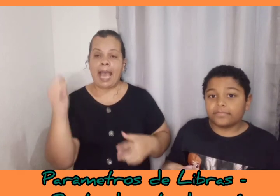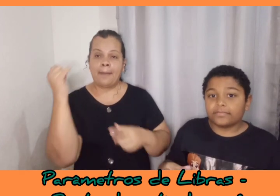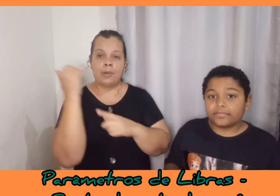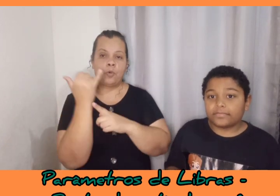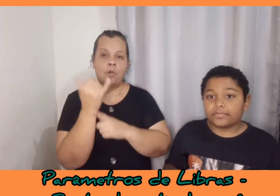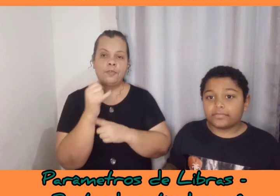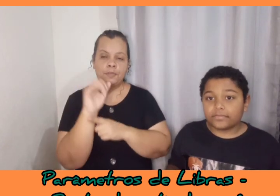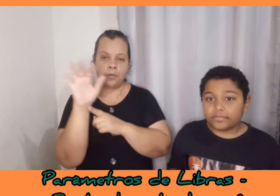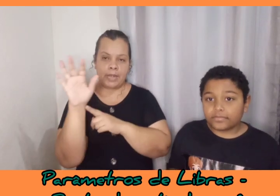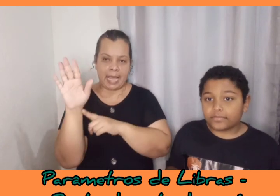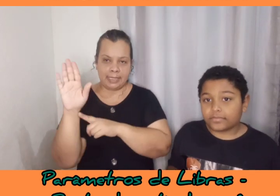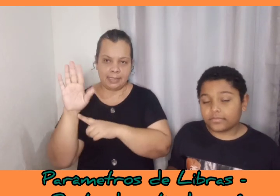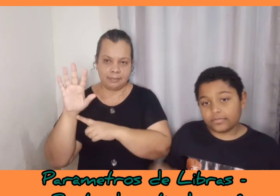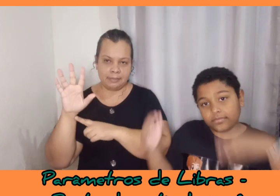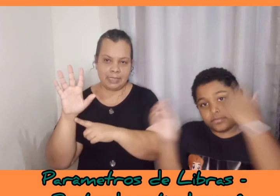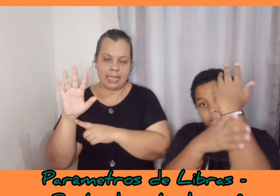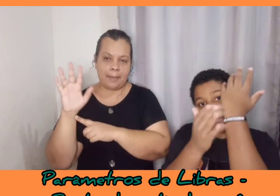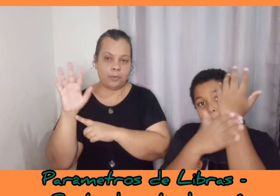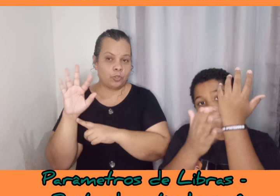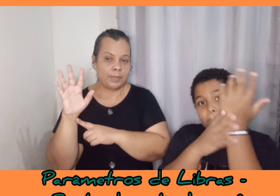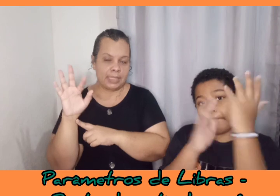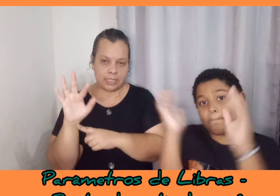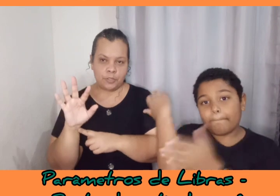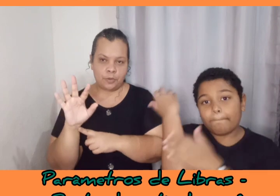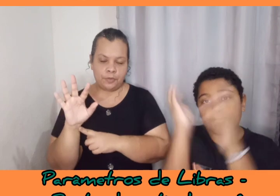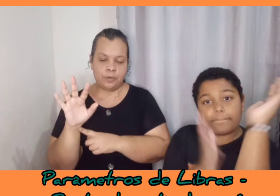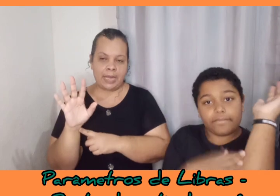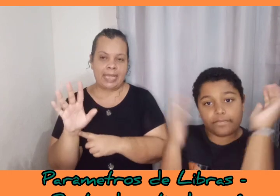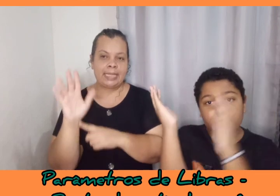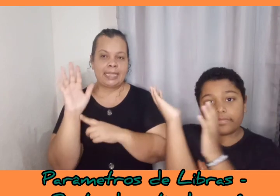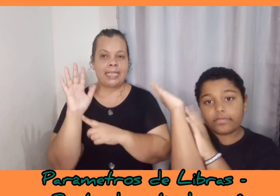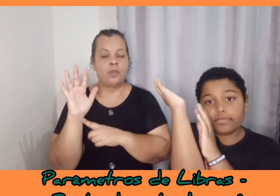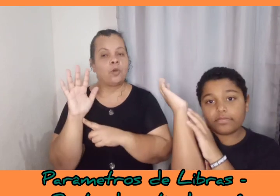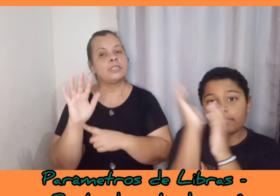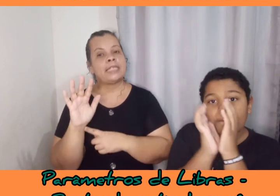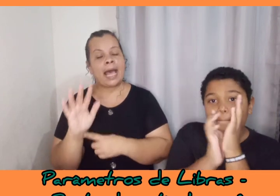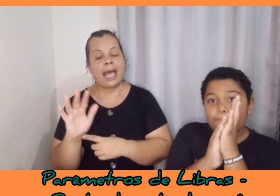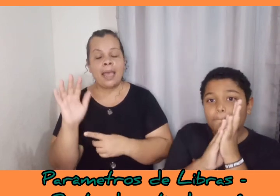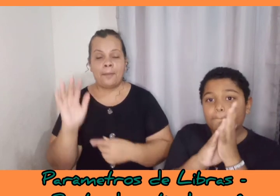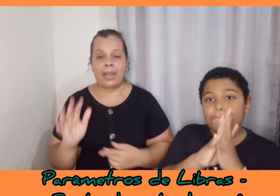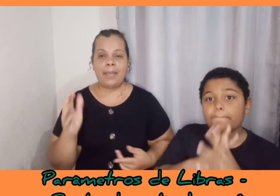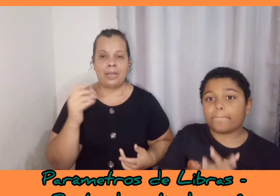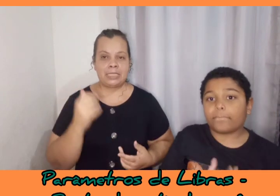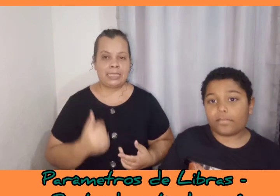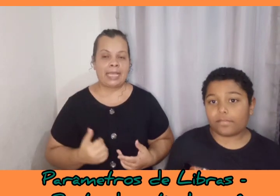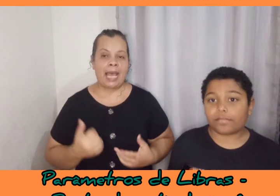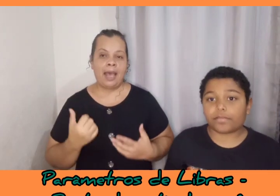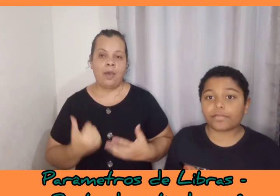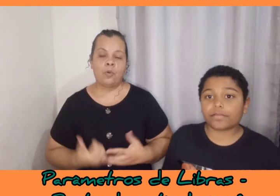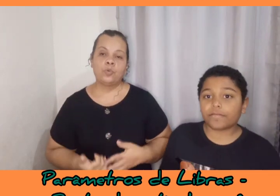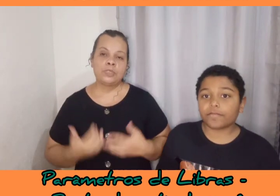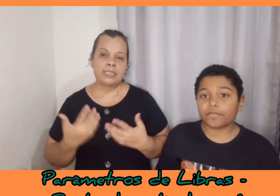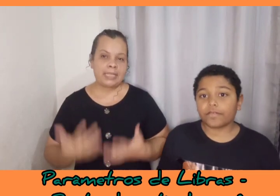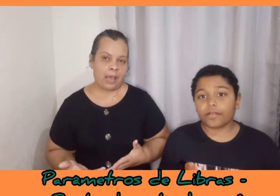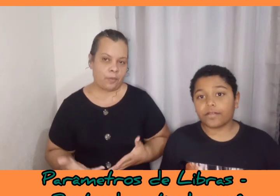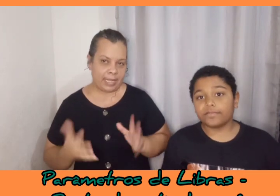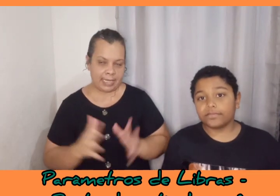mão configurada, a mão dominante configurada, tem que encostar para representar um sinal em